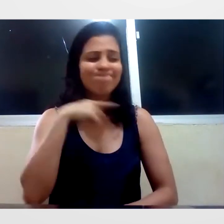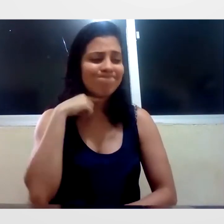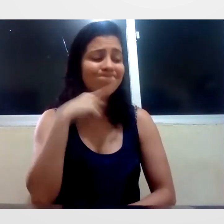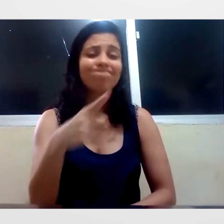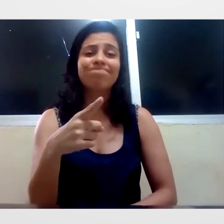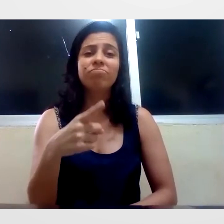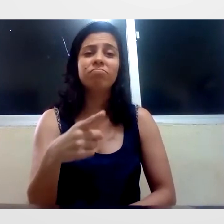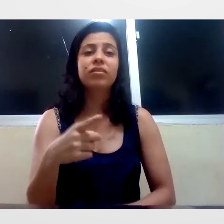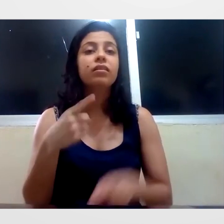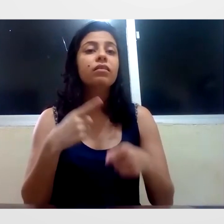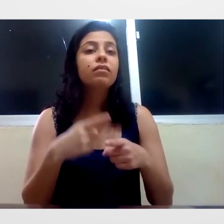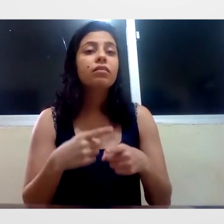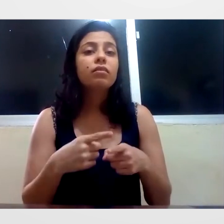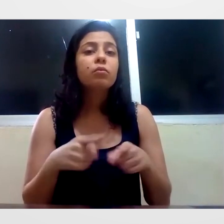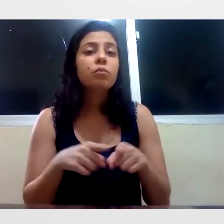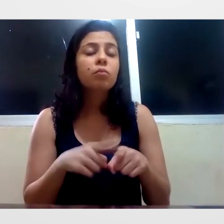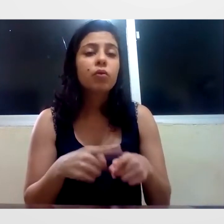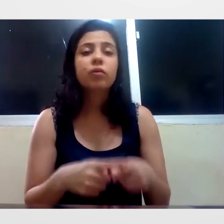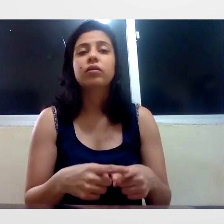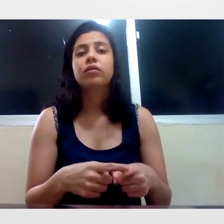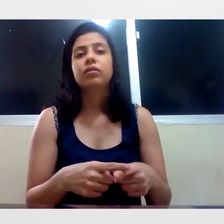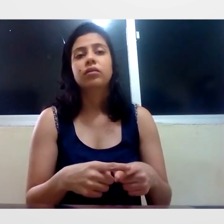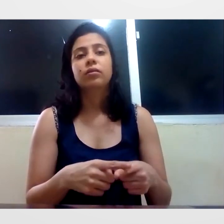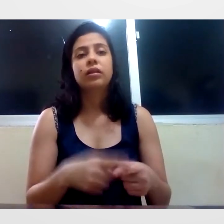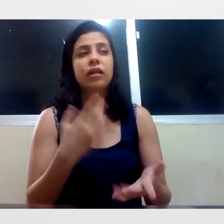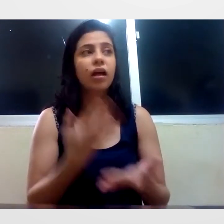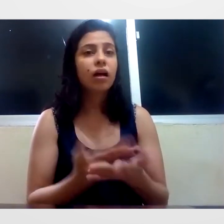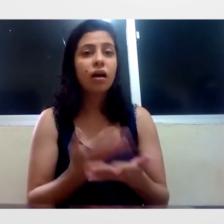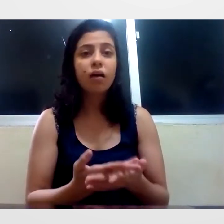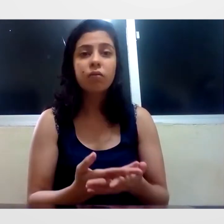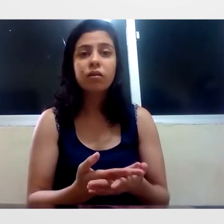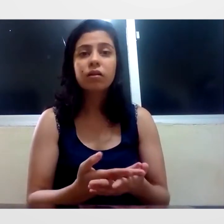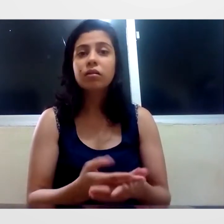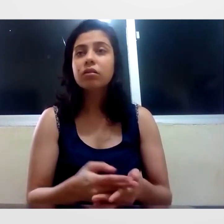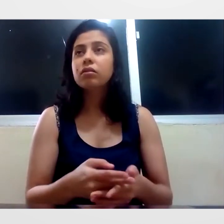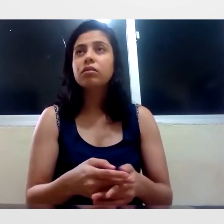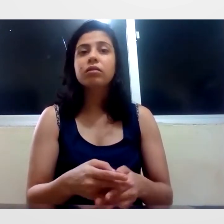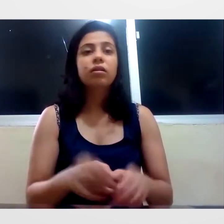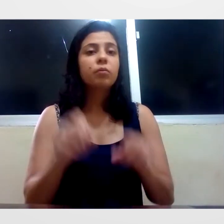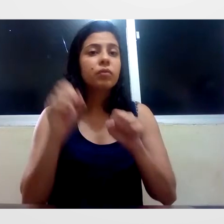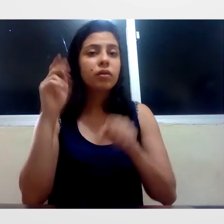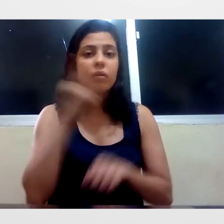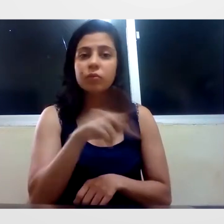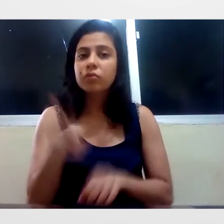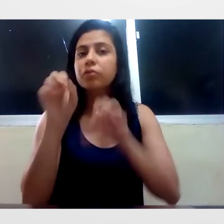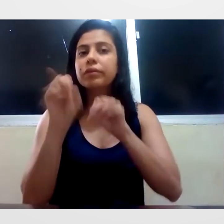de aprender e que eu nunca ia conseguir sinalizar fluentemente. E por mais que eu estudasse, eu não